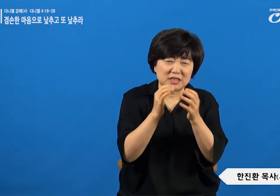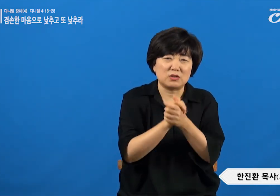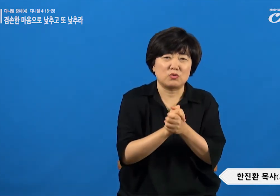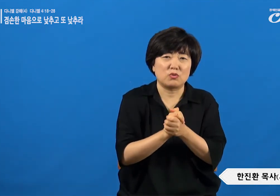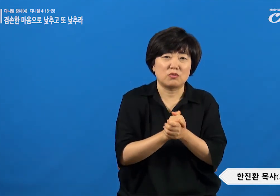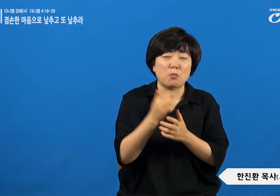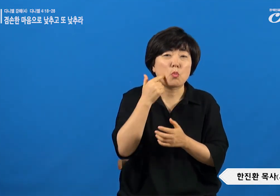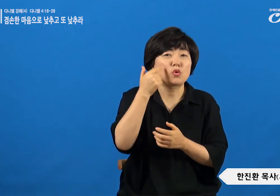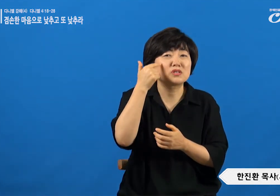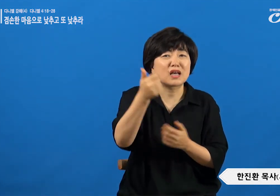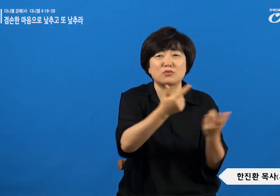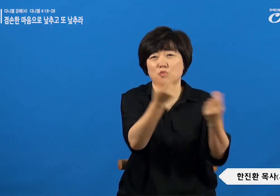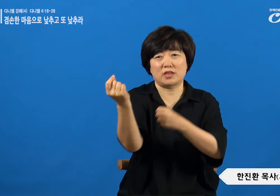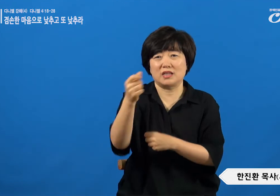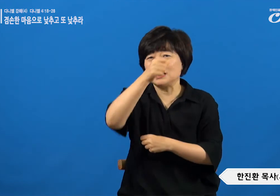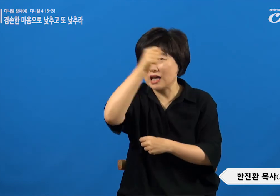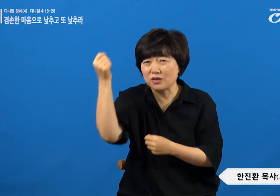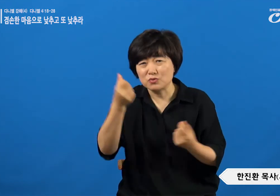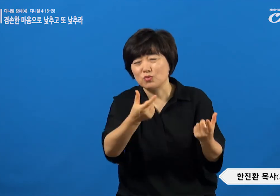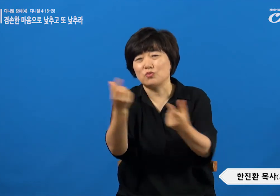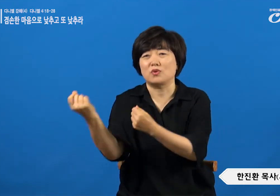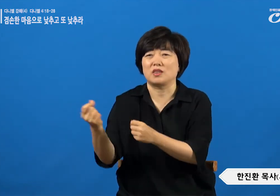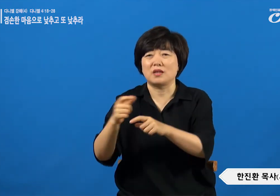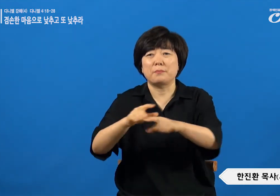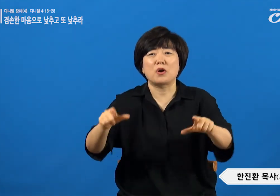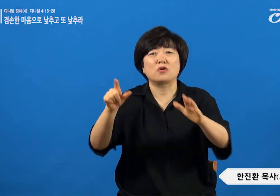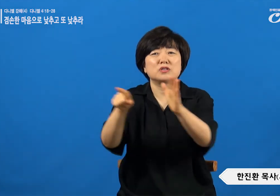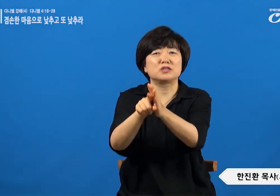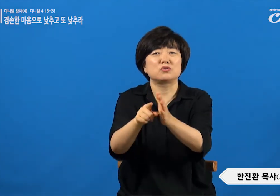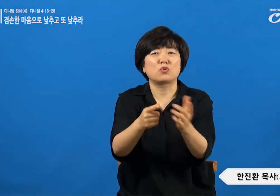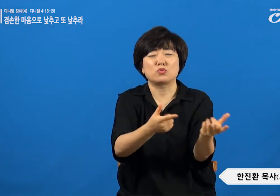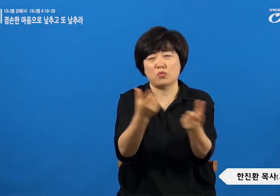목사든 장로든 평시든 다 마찬가지입니다.